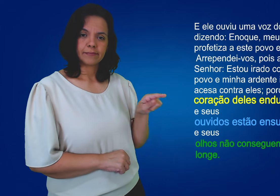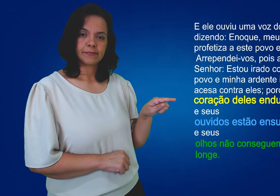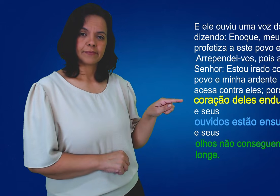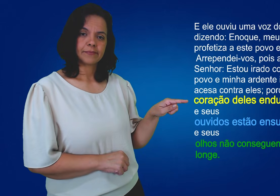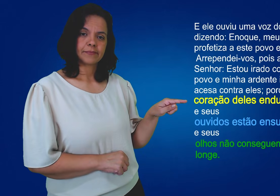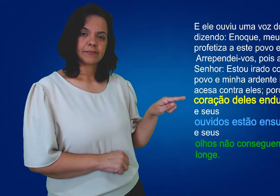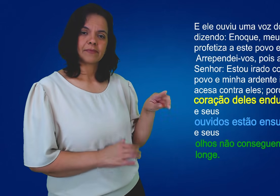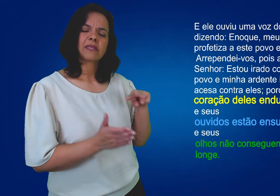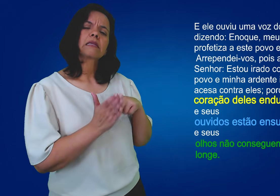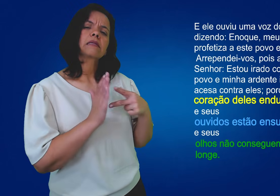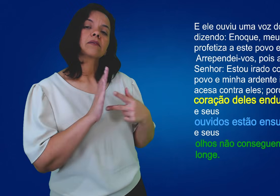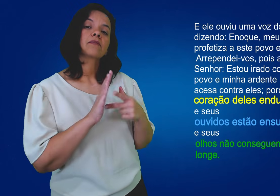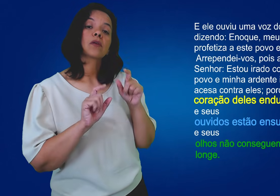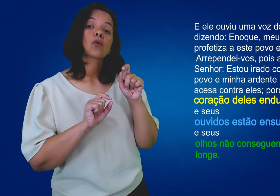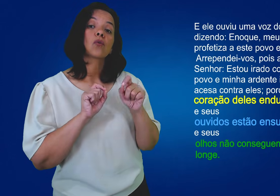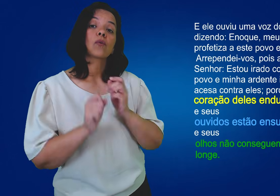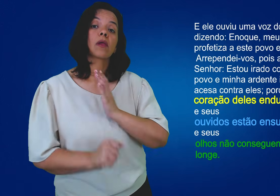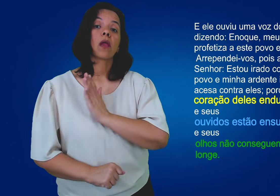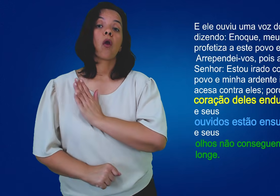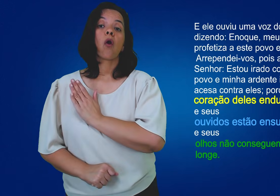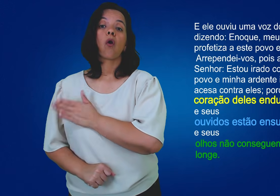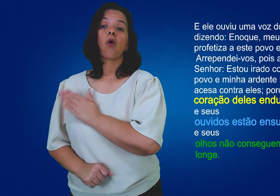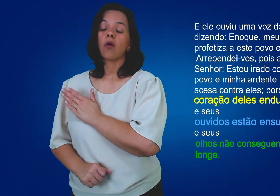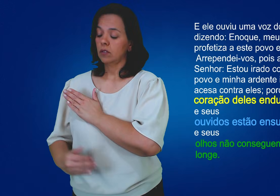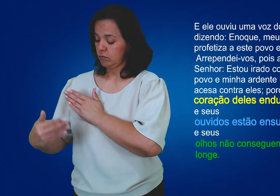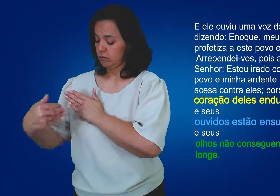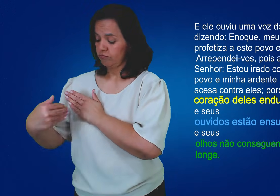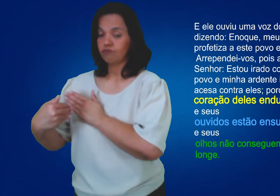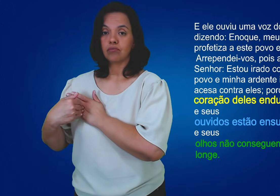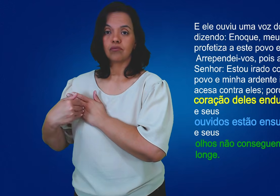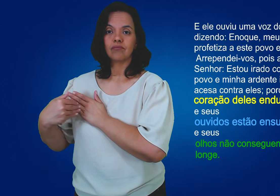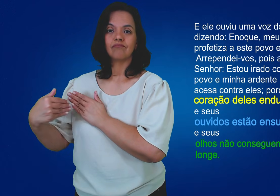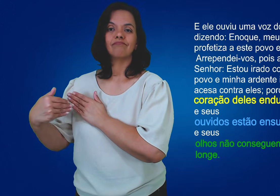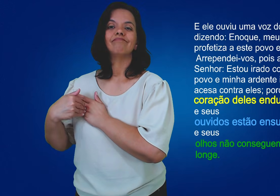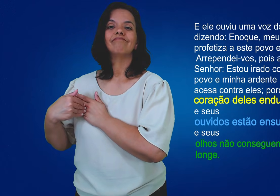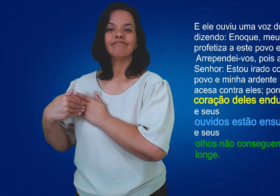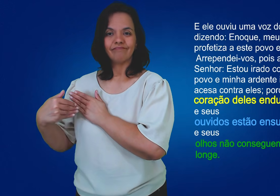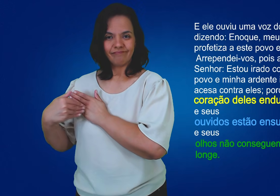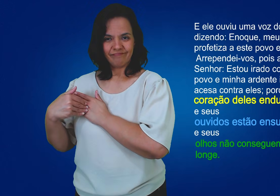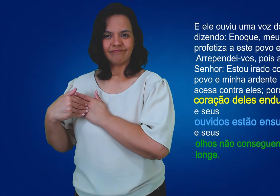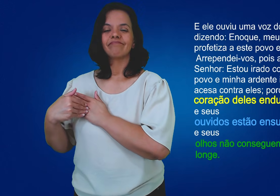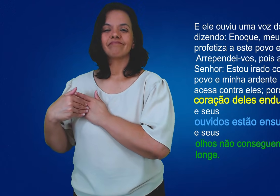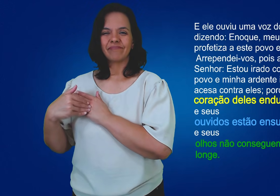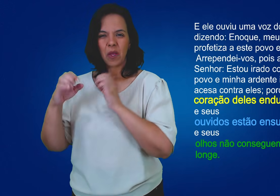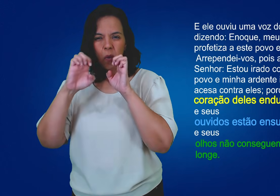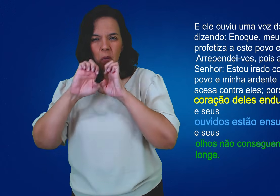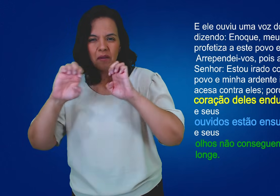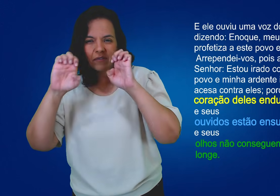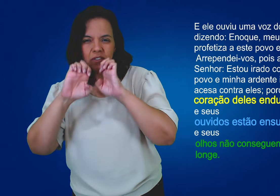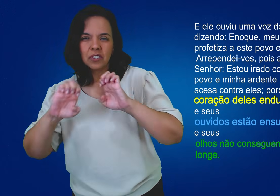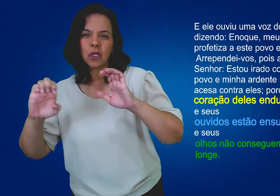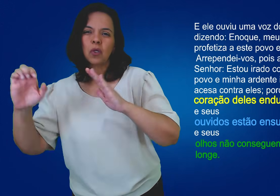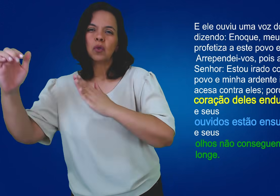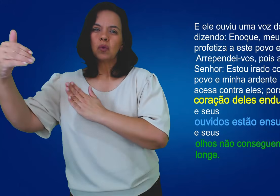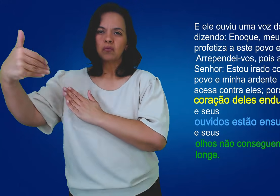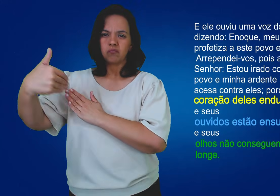amarelo. O que significa o coração deles endurecer? Esse é o sinal.